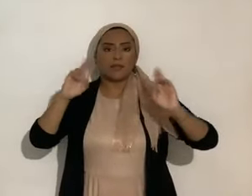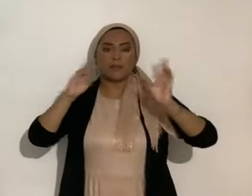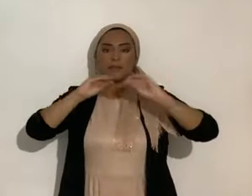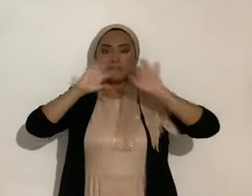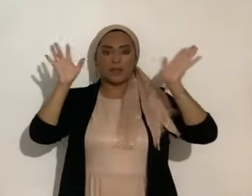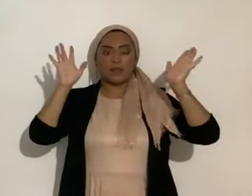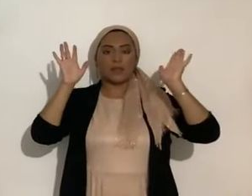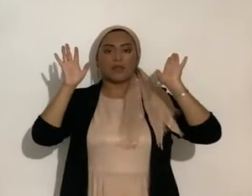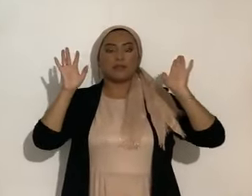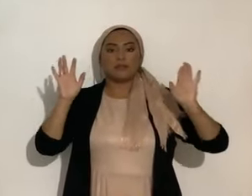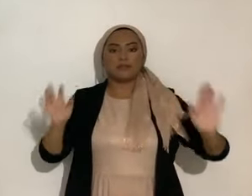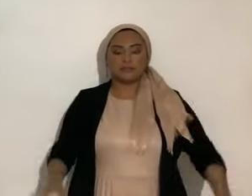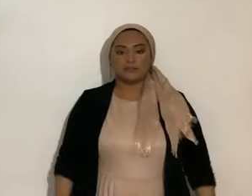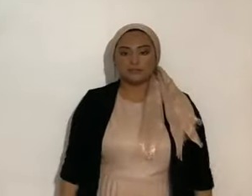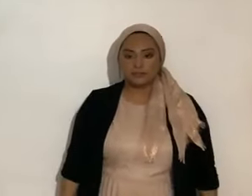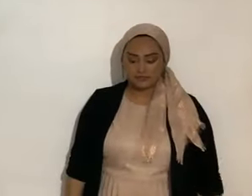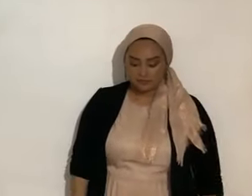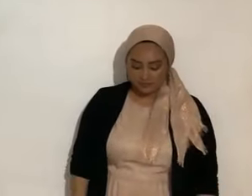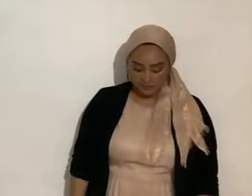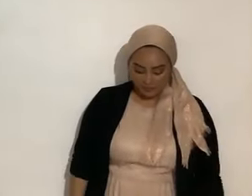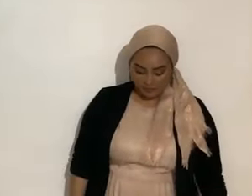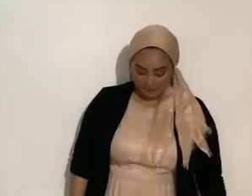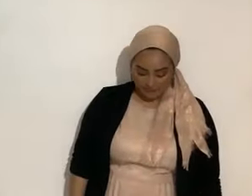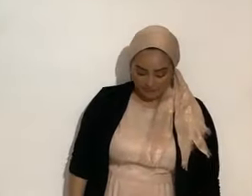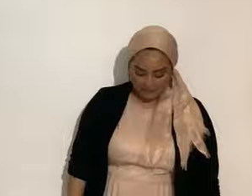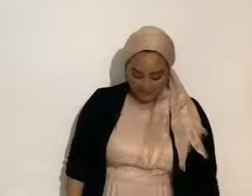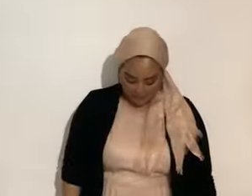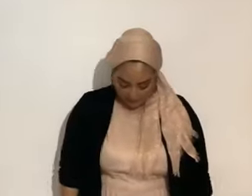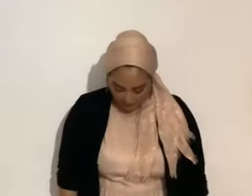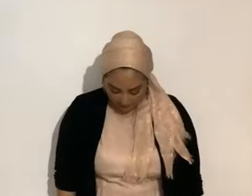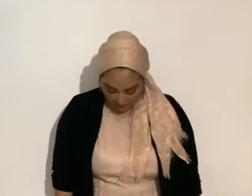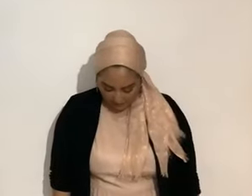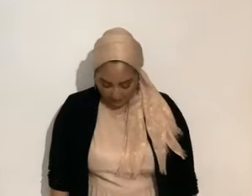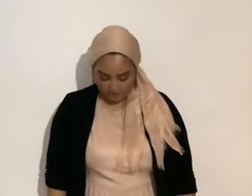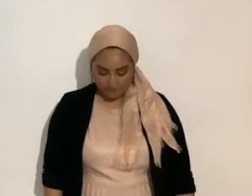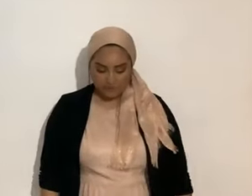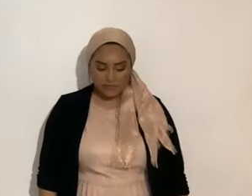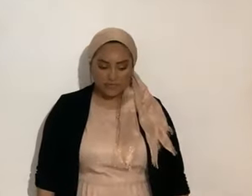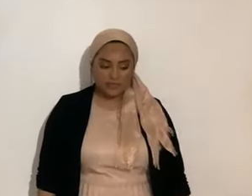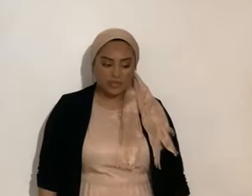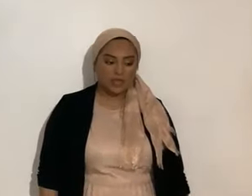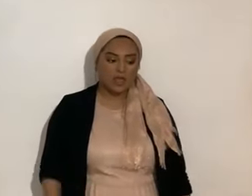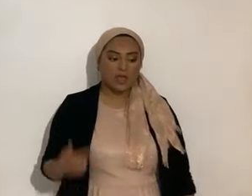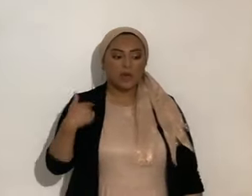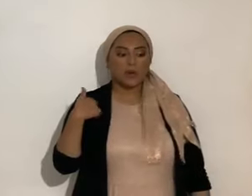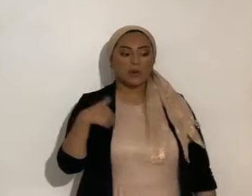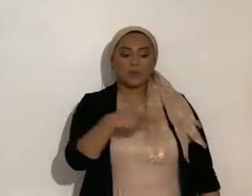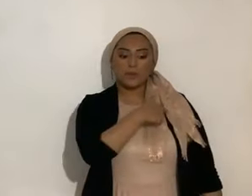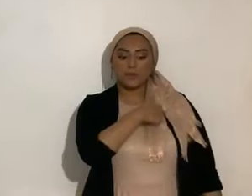con los ojos espirituales. ¿Sí? Miren, nosotros vemos